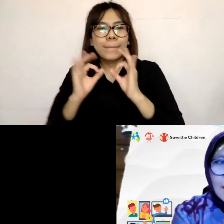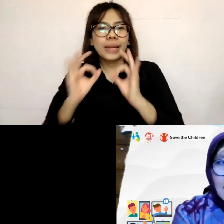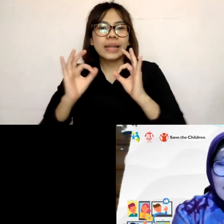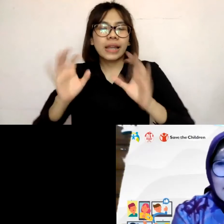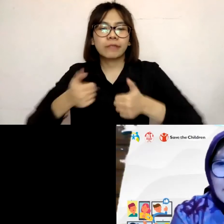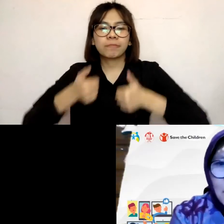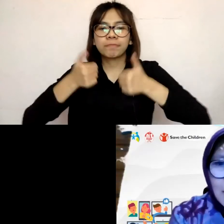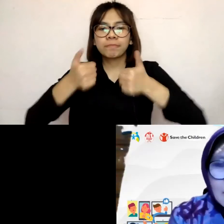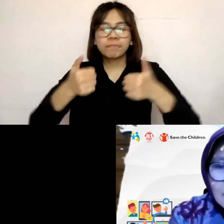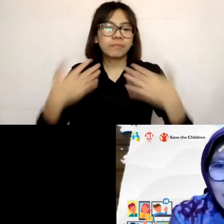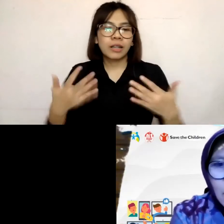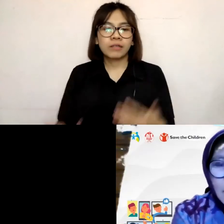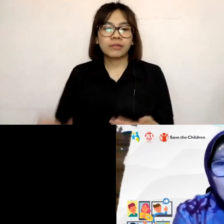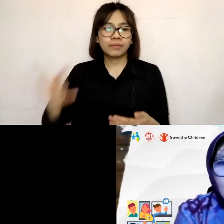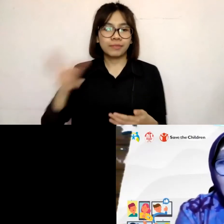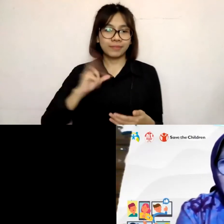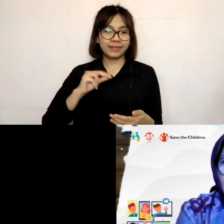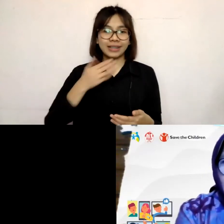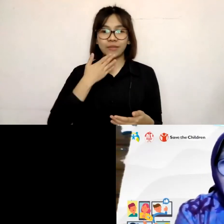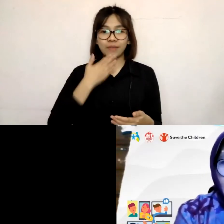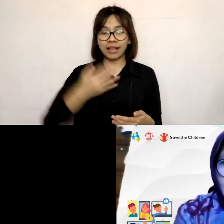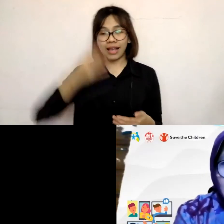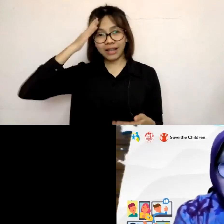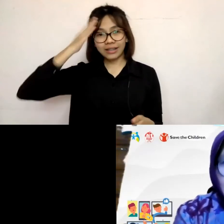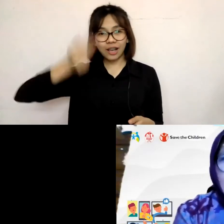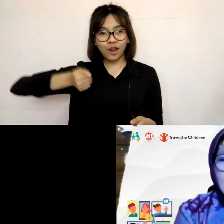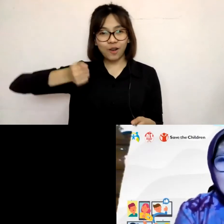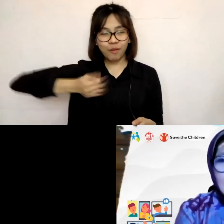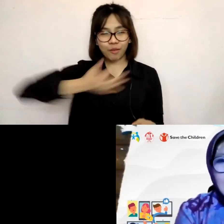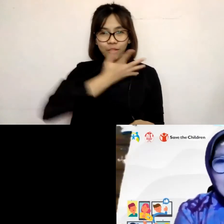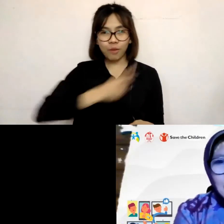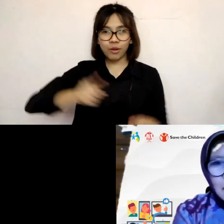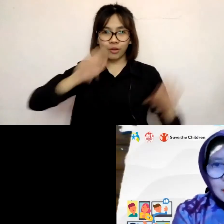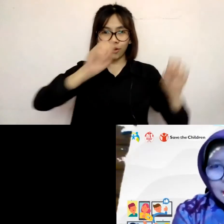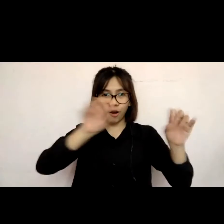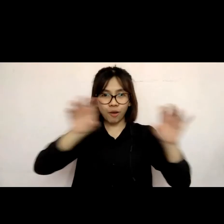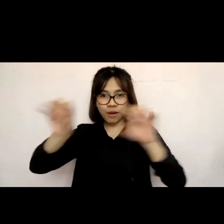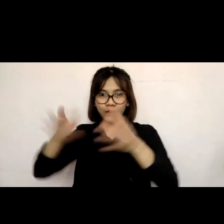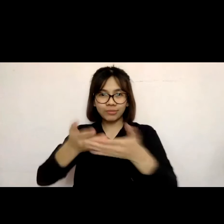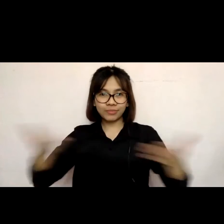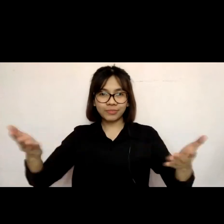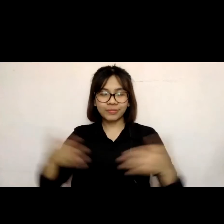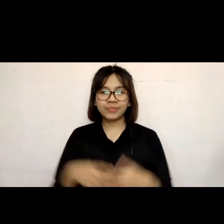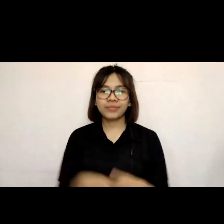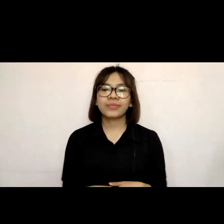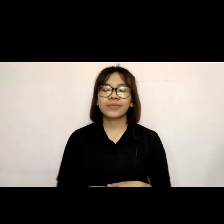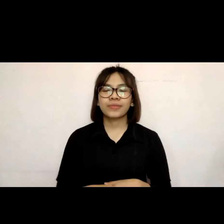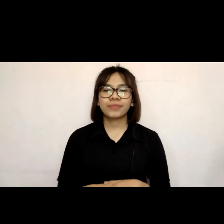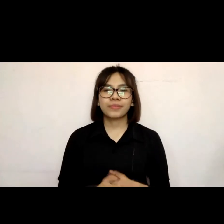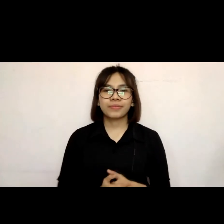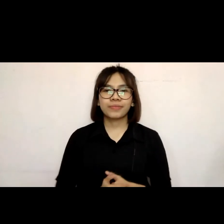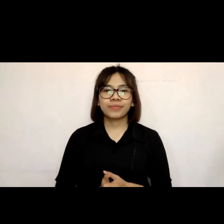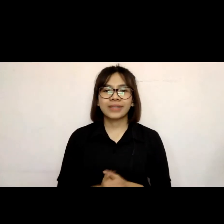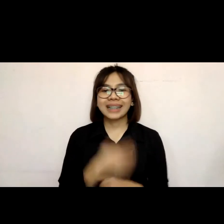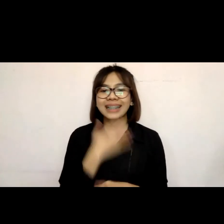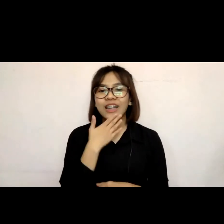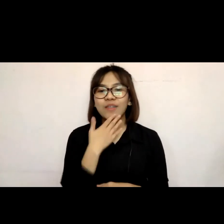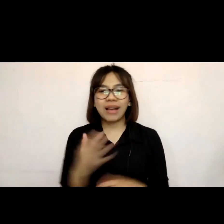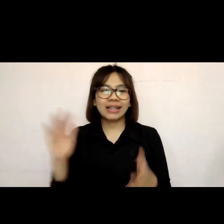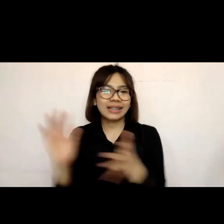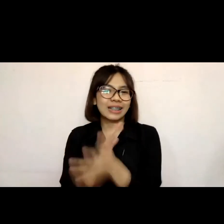membedakan gender. Contohnya perempuan boleh loh ikut ekskul taekwondo, basket, dan lain-lain. Laki-laki juga boleh ikut